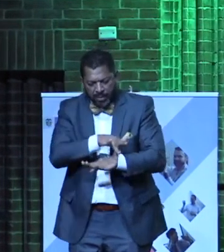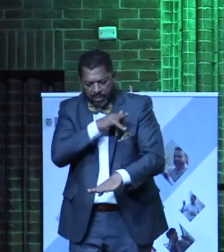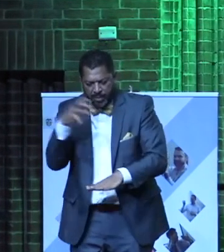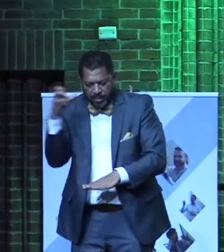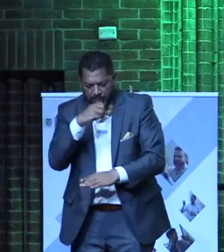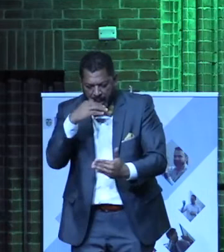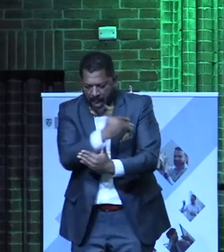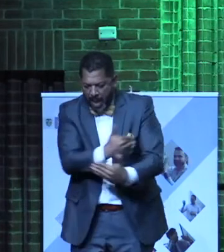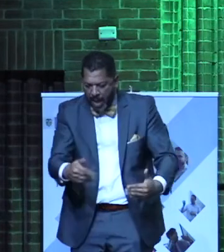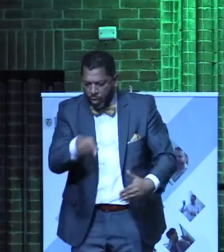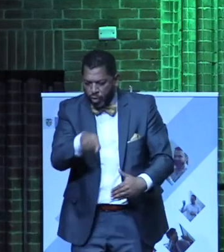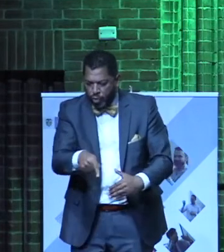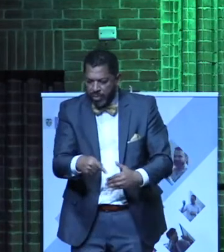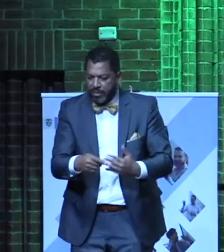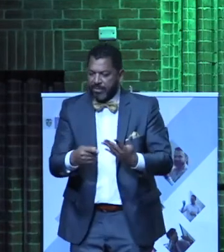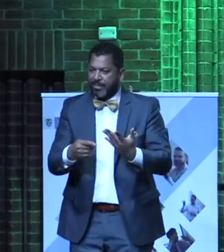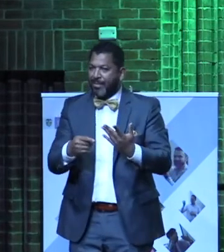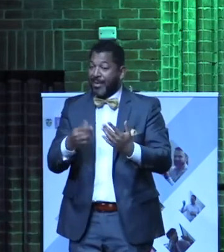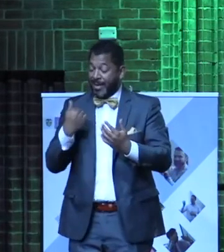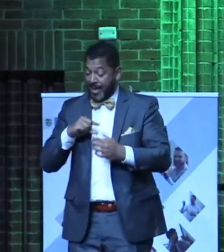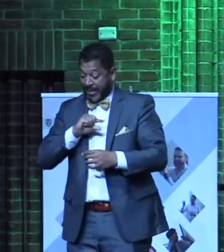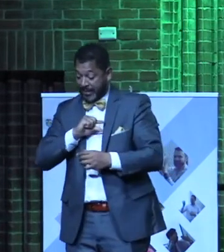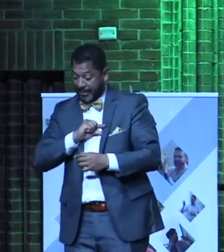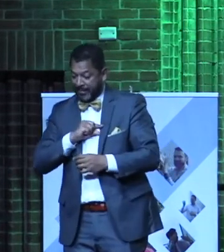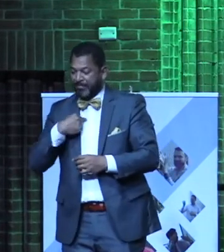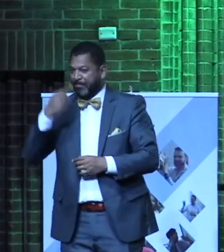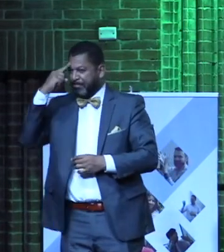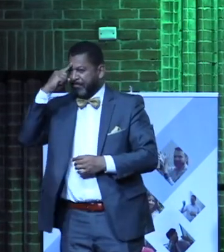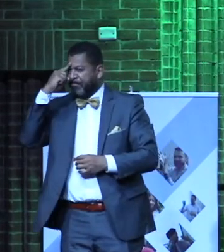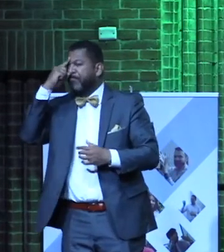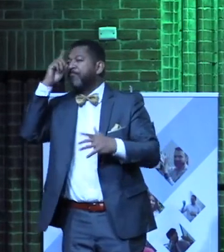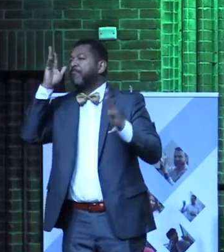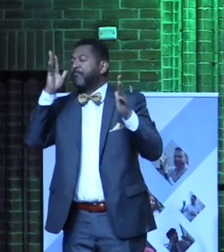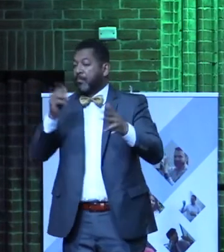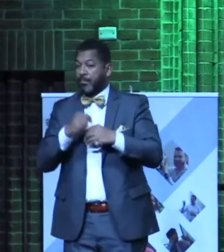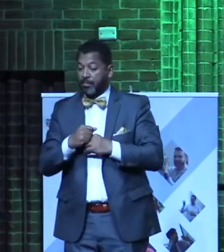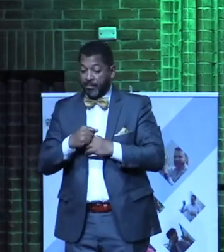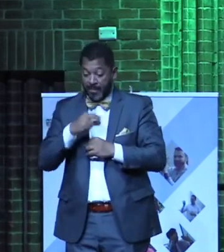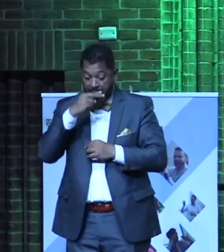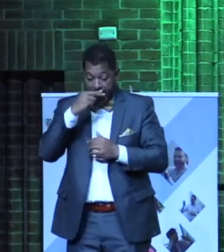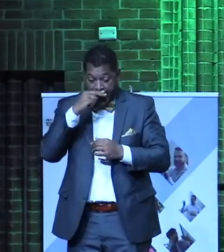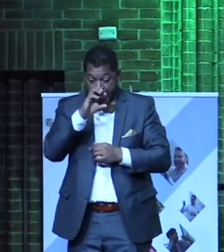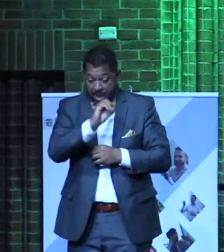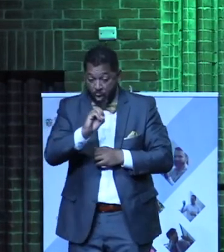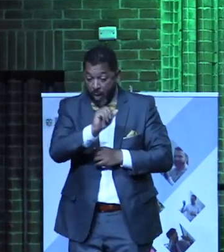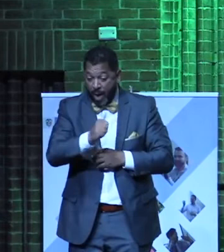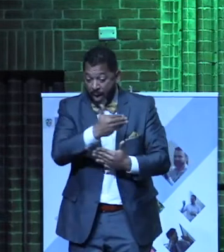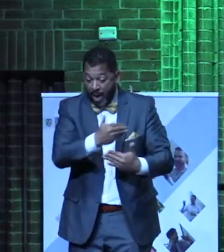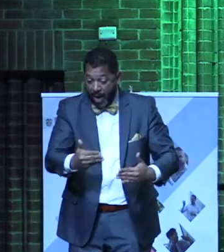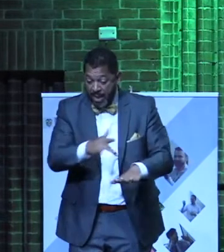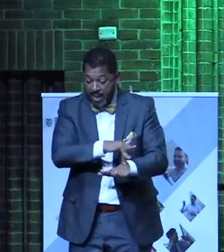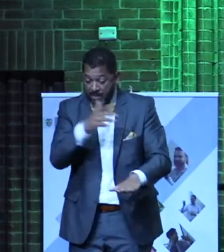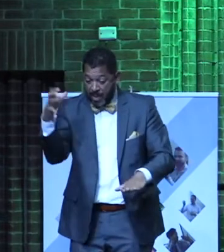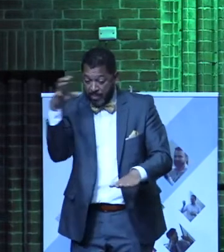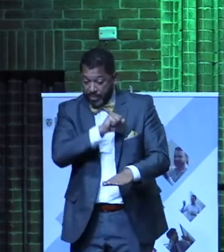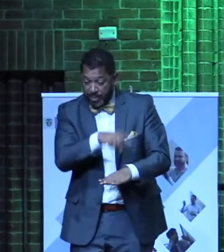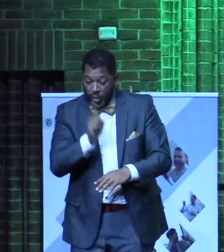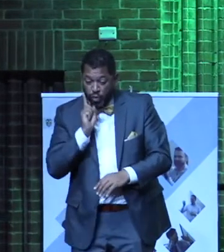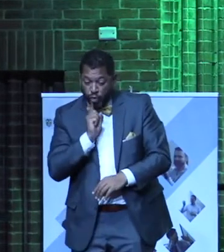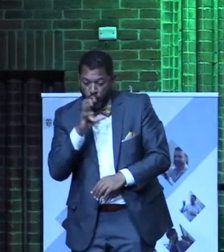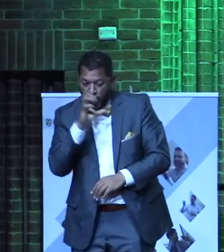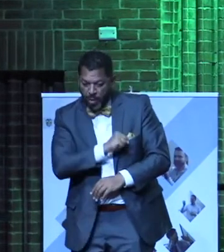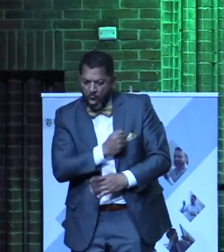Consideramos desde la subdirección y desde el INSOR que un niño o niña que podamos detectar en primera infancia como sordo tiene muchas